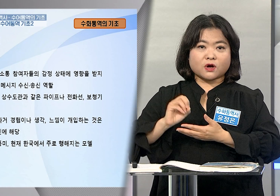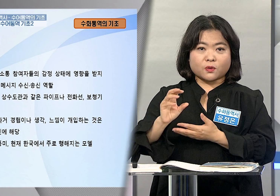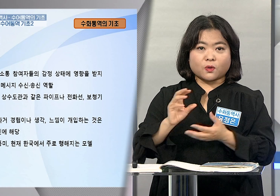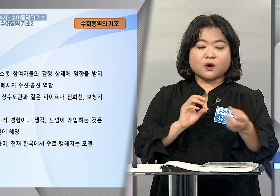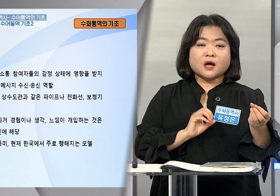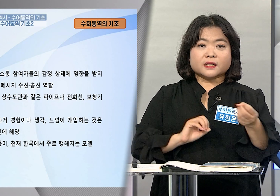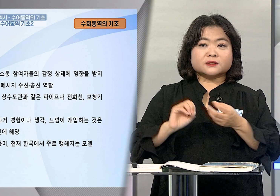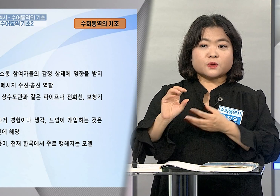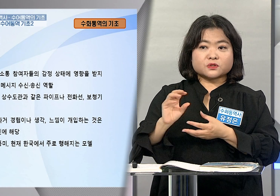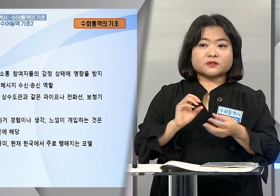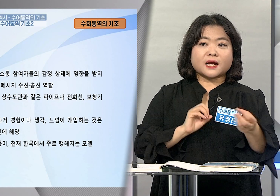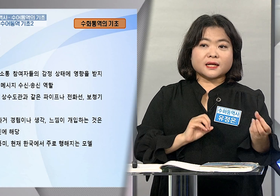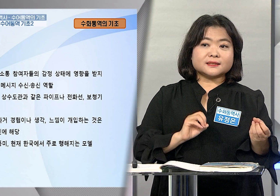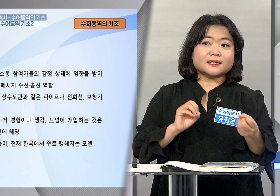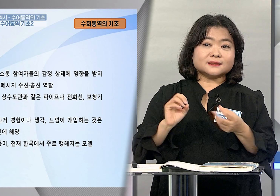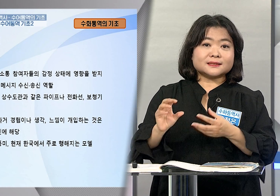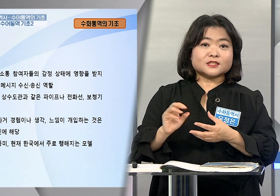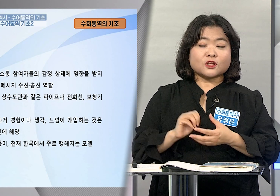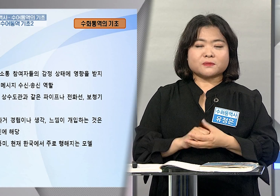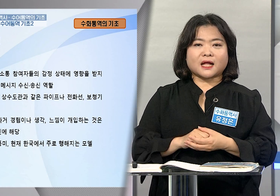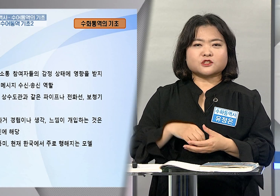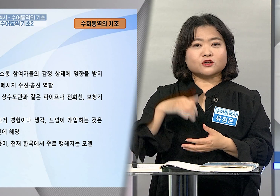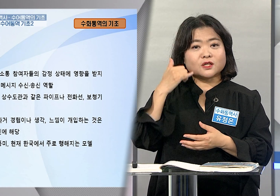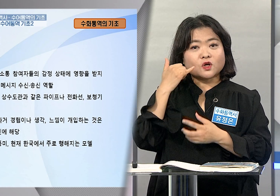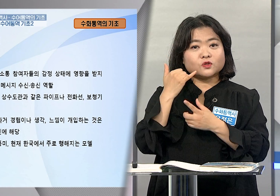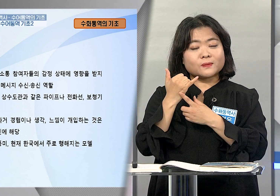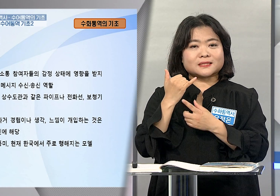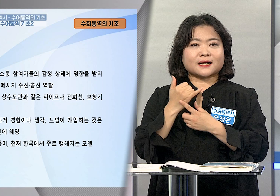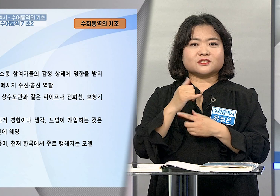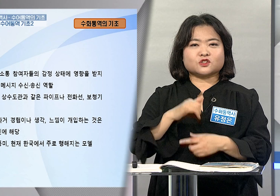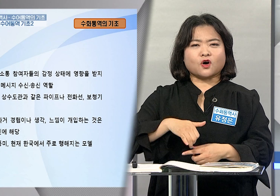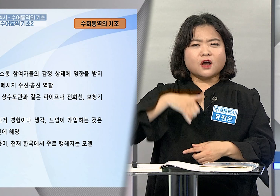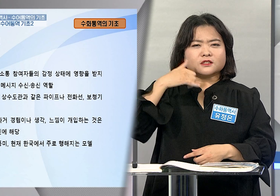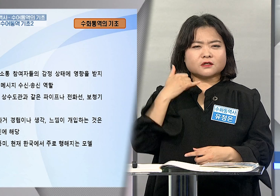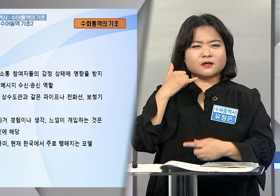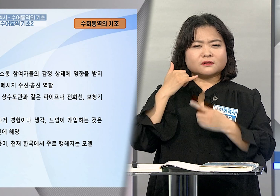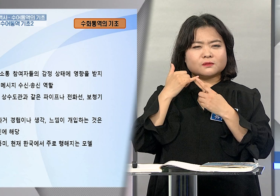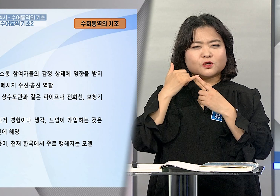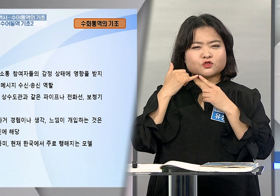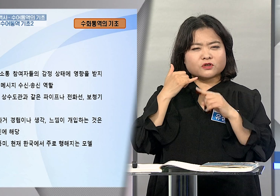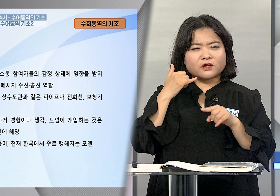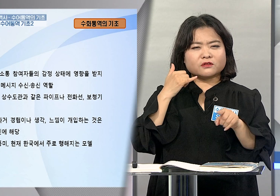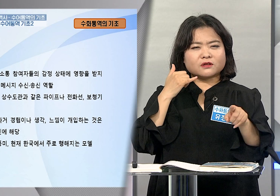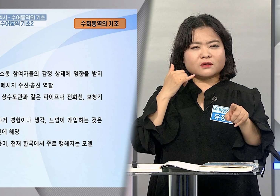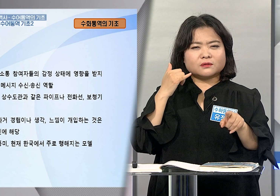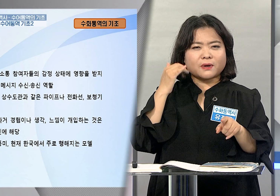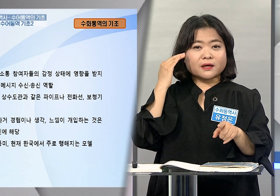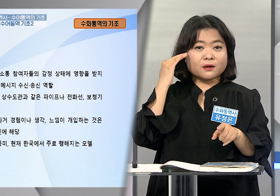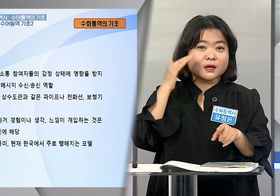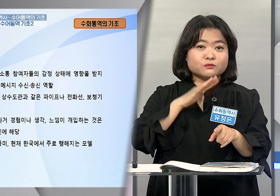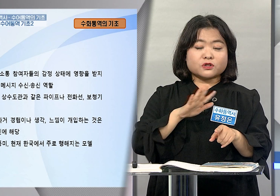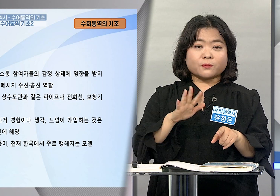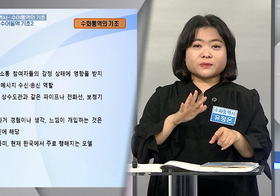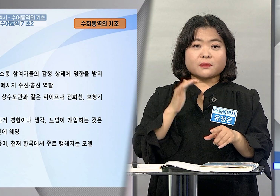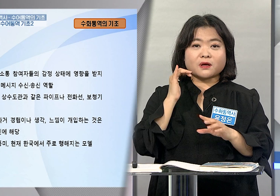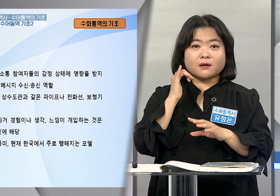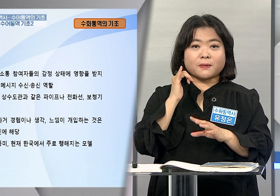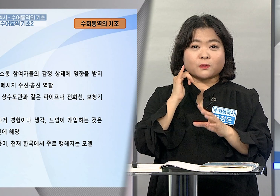수화로 그대로 전달한다는 뜻이 됩니다. 전화선도 마찬가지죠. 전화를 걸면 중간에 어떤 방해의 물이 없다면 바로